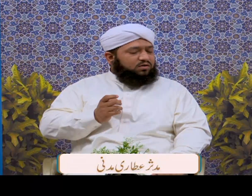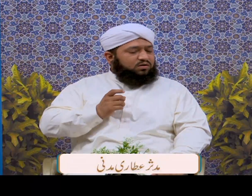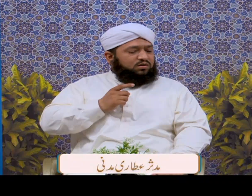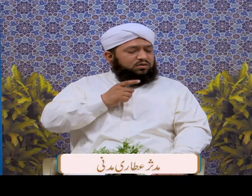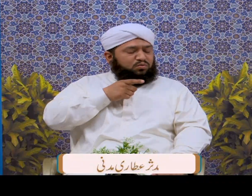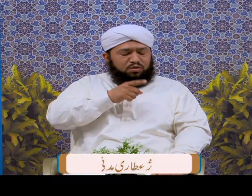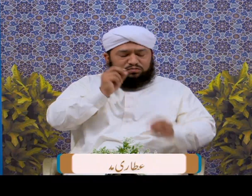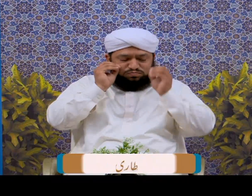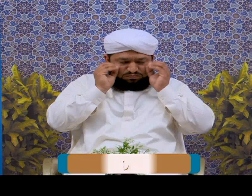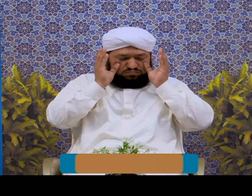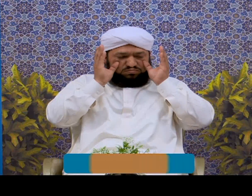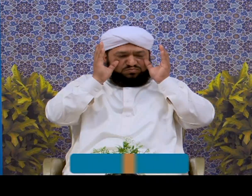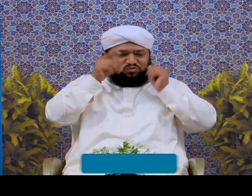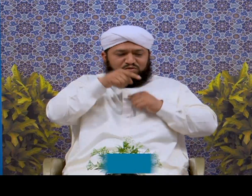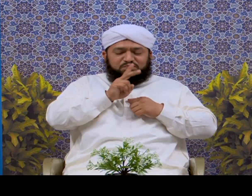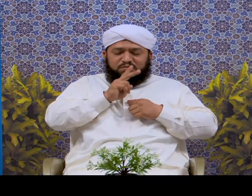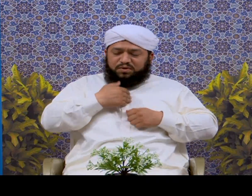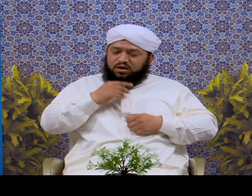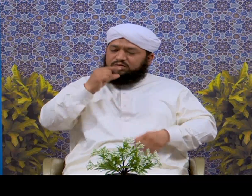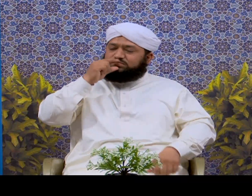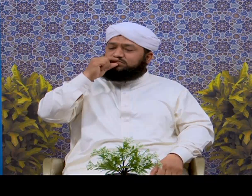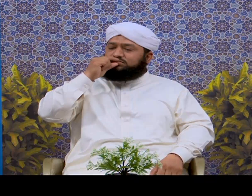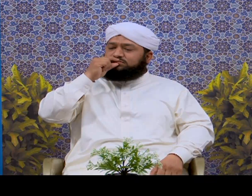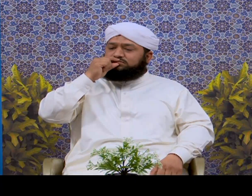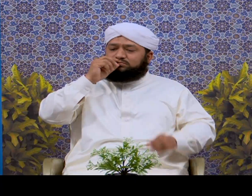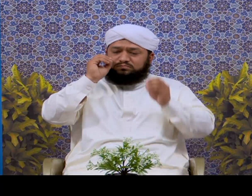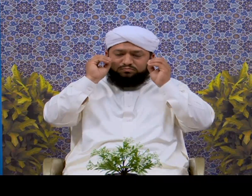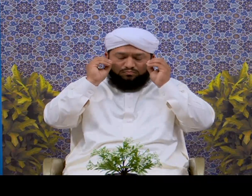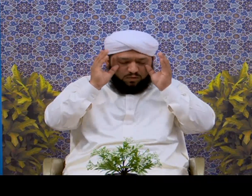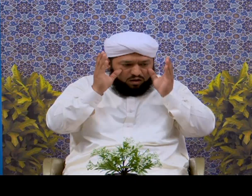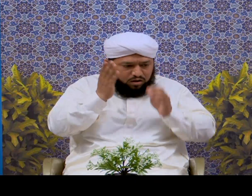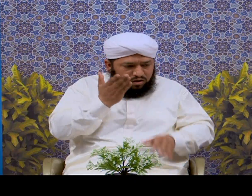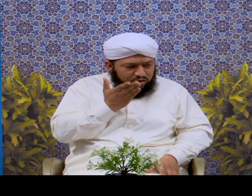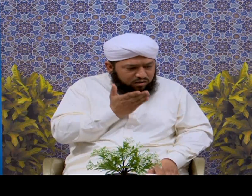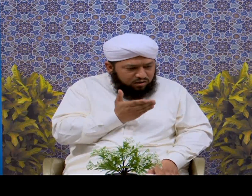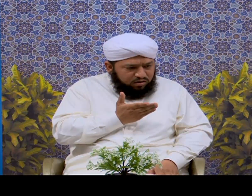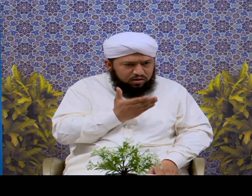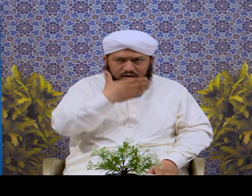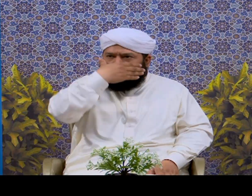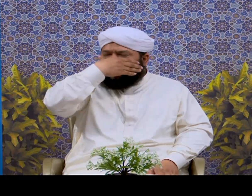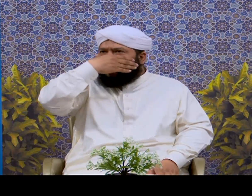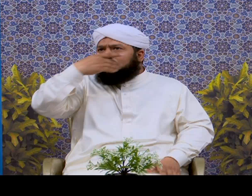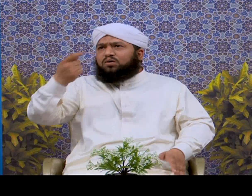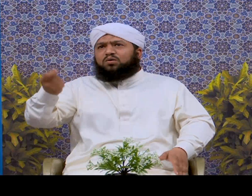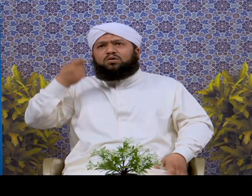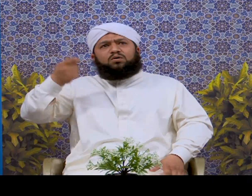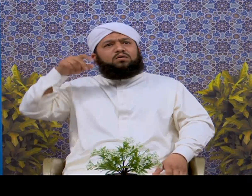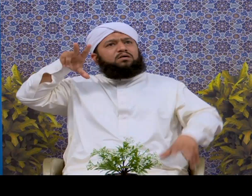میں اضافہ کرتے ہوئے کہا، میرا روزہ ہے۔ بڑی حیرانی کی بات تھی، ایک طرف بندوں کے حقوق پامال کیے جا رہے